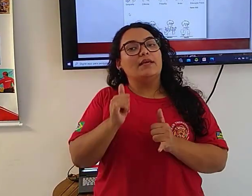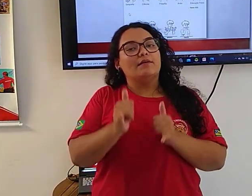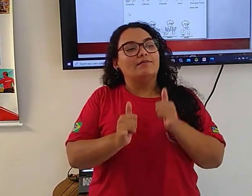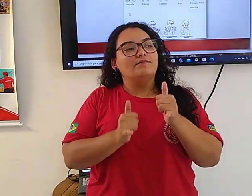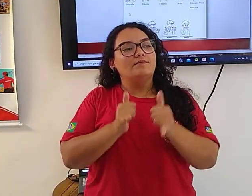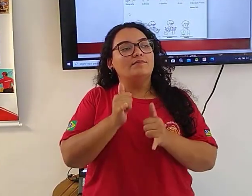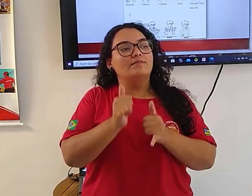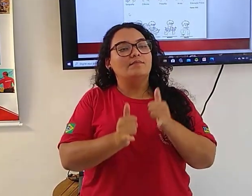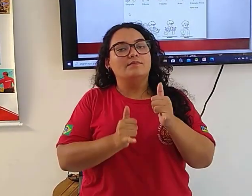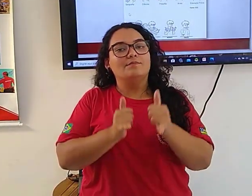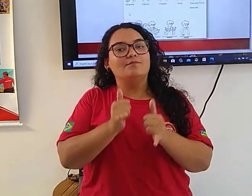química,